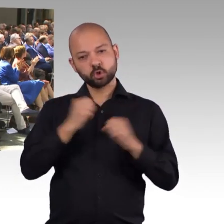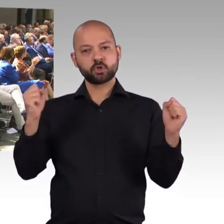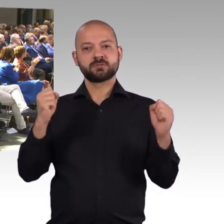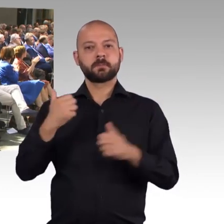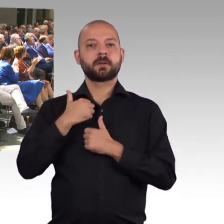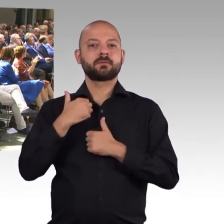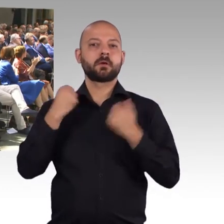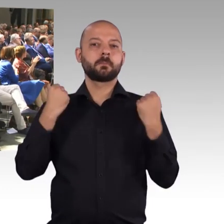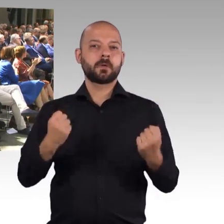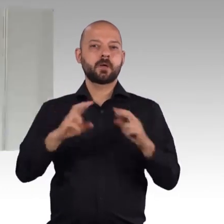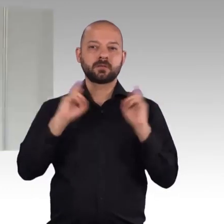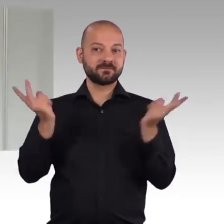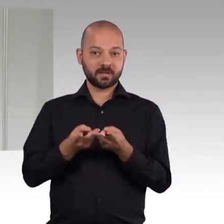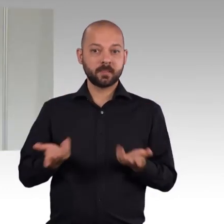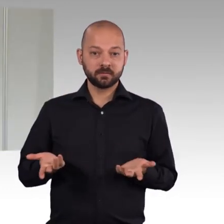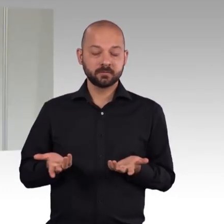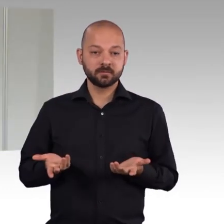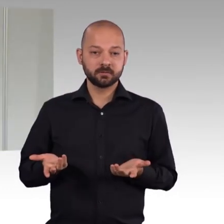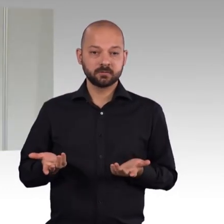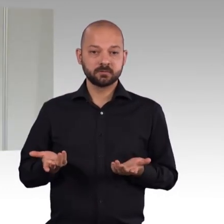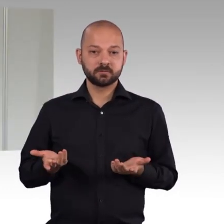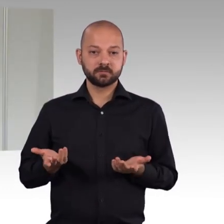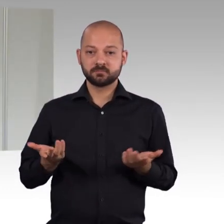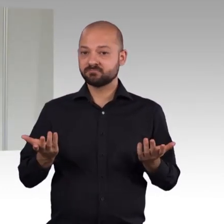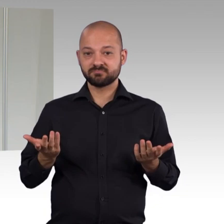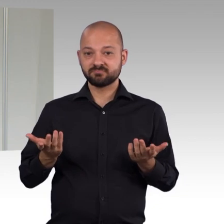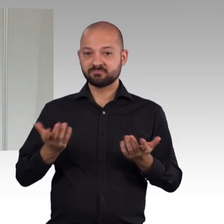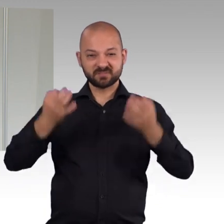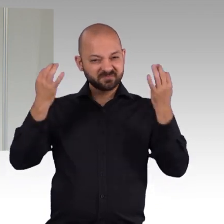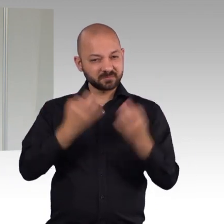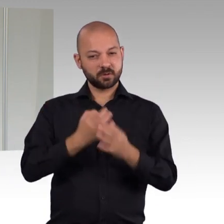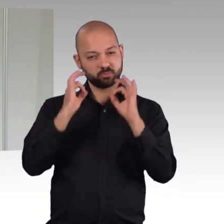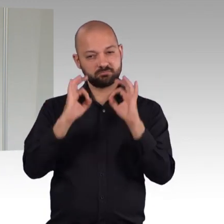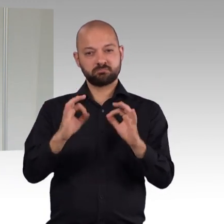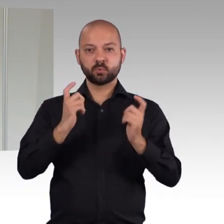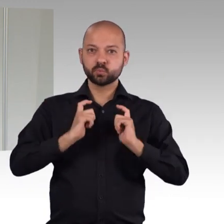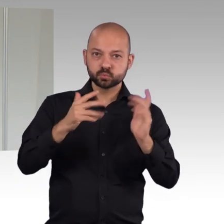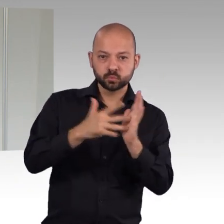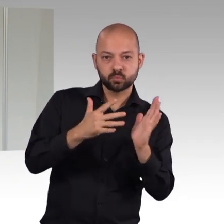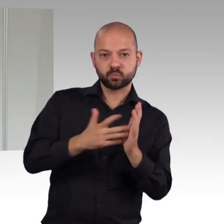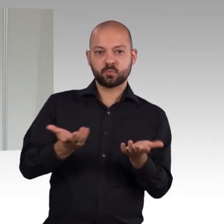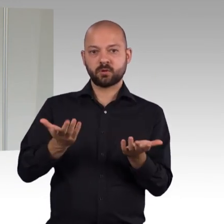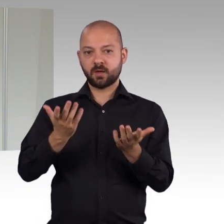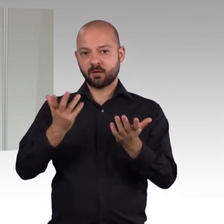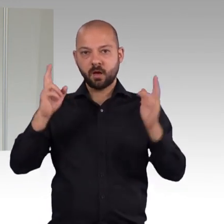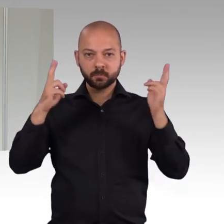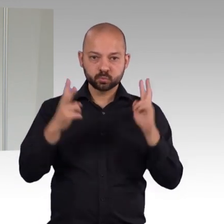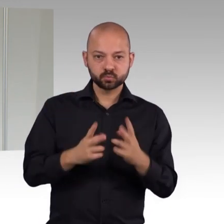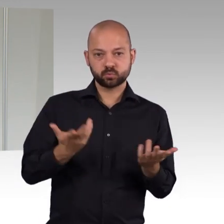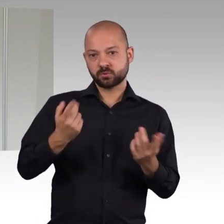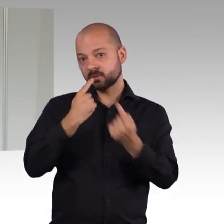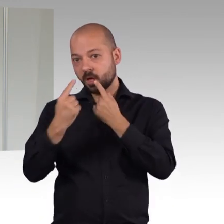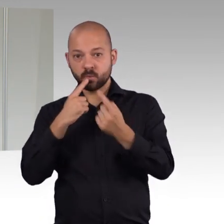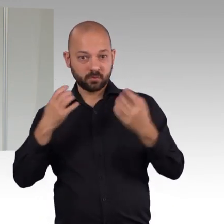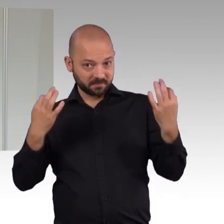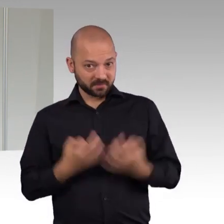Und nein, zu wenig Geld, das ist doch nicht das Problem. Ob die Skandale um die Gorch-Fock oder die Berateraffäre. Als neue Ministerin im Amt ist es